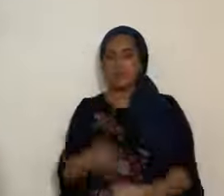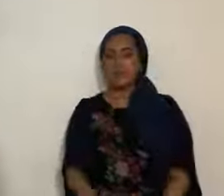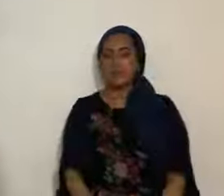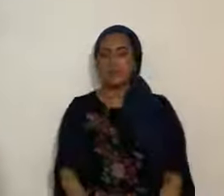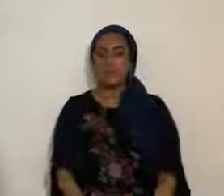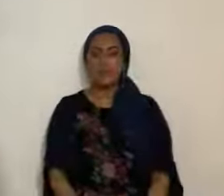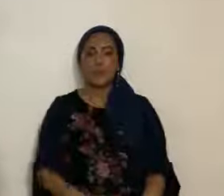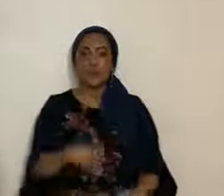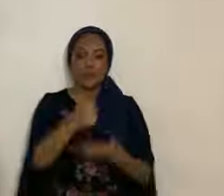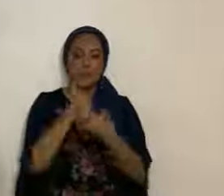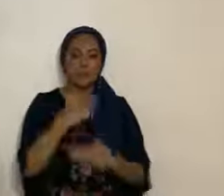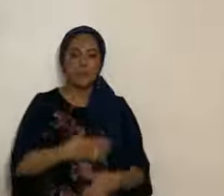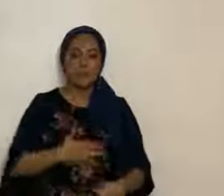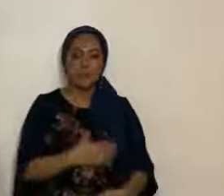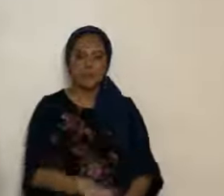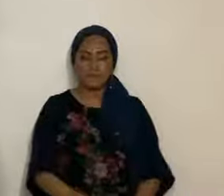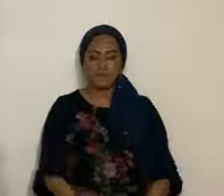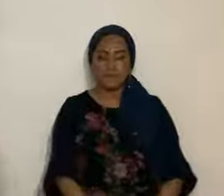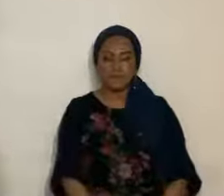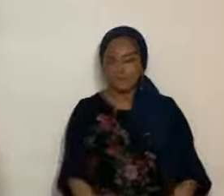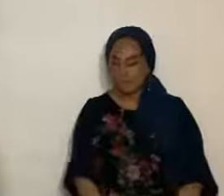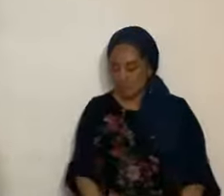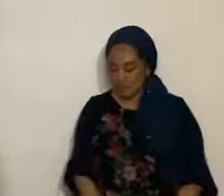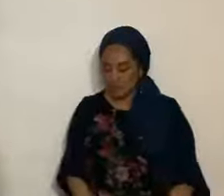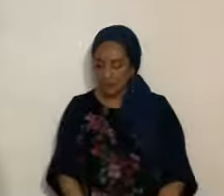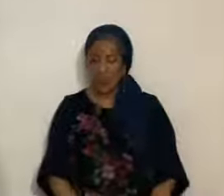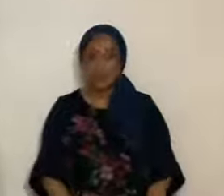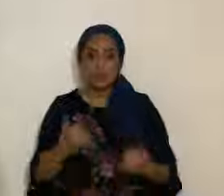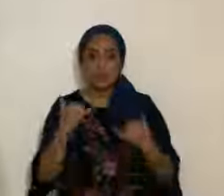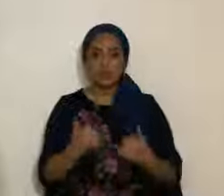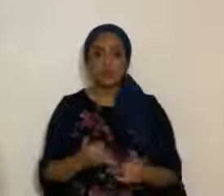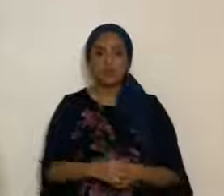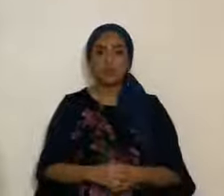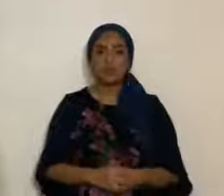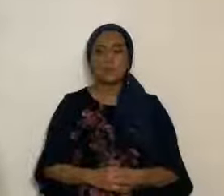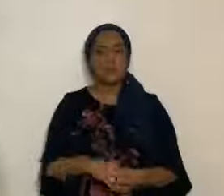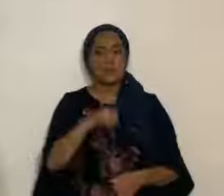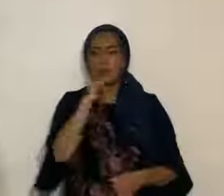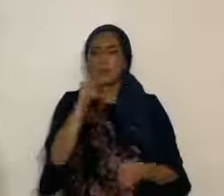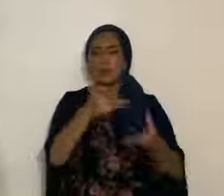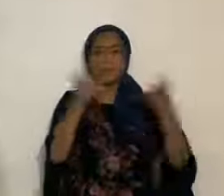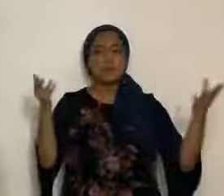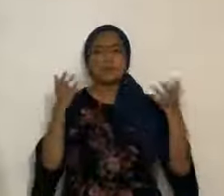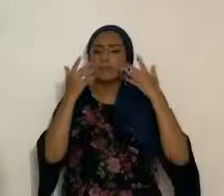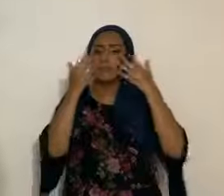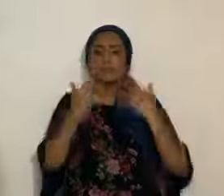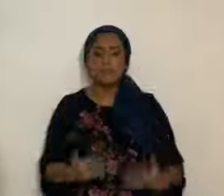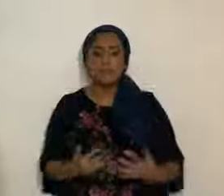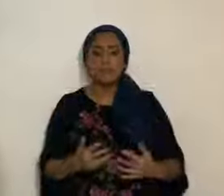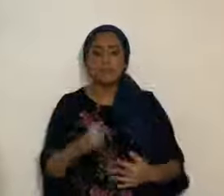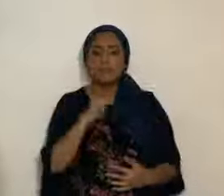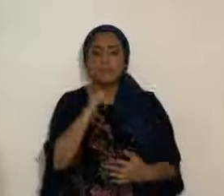a que vayamos para allá. Ahora pues, no os entristezcáis, ni os pese haberme venido